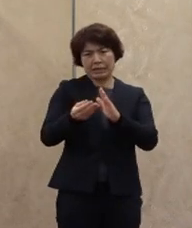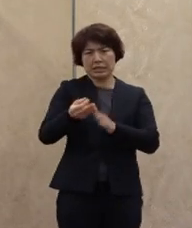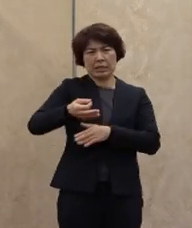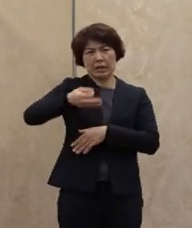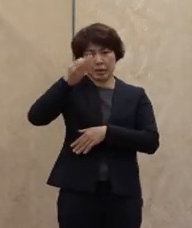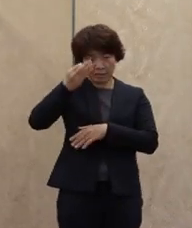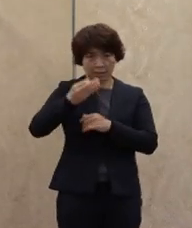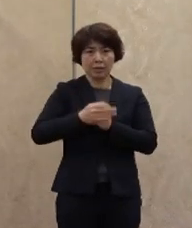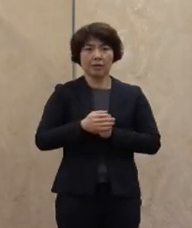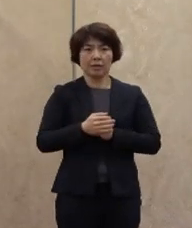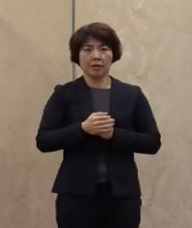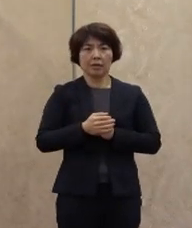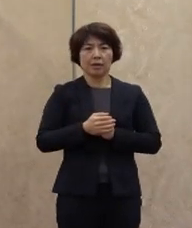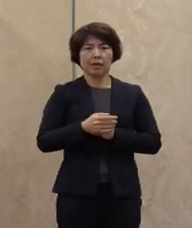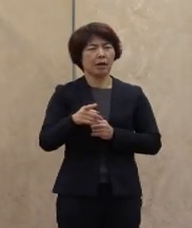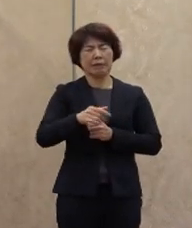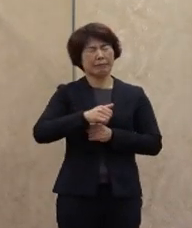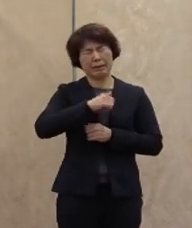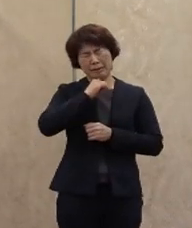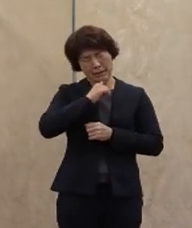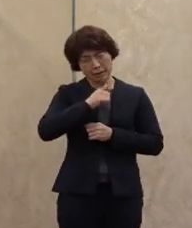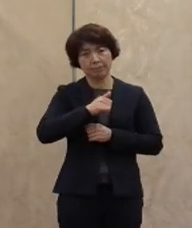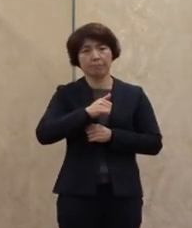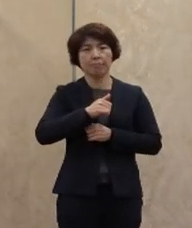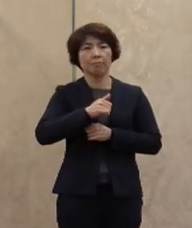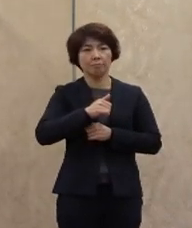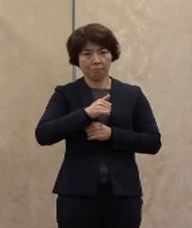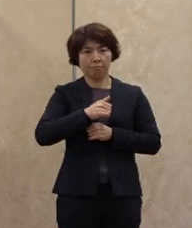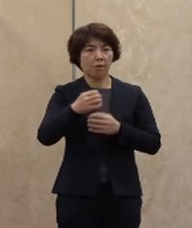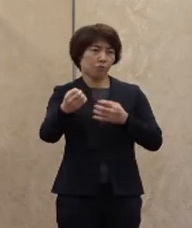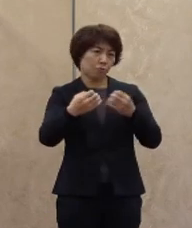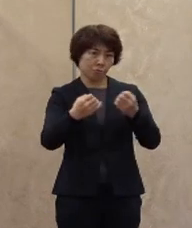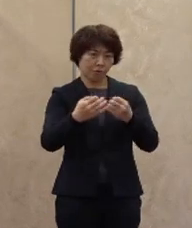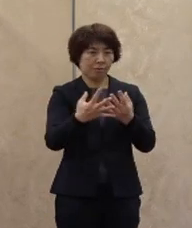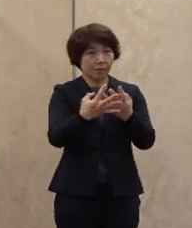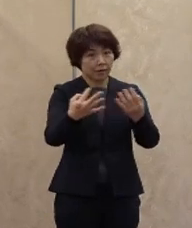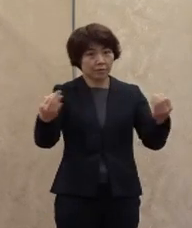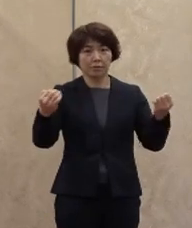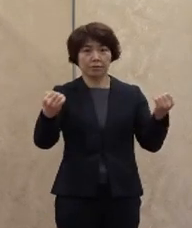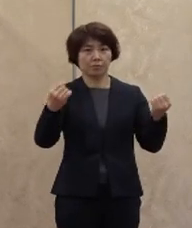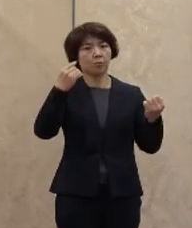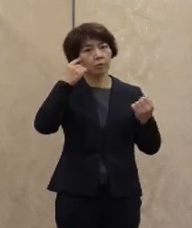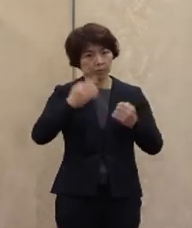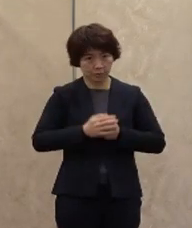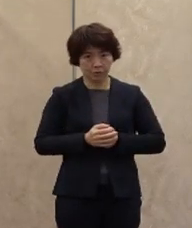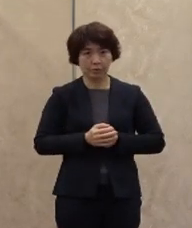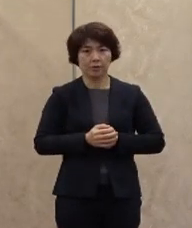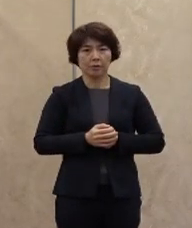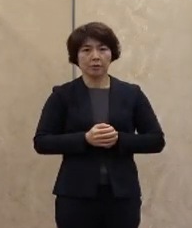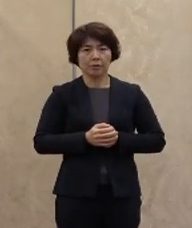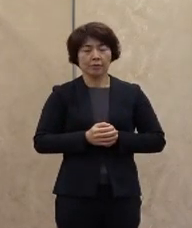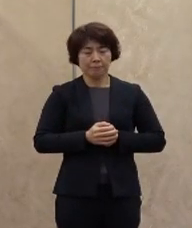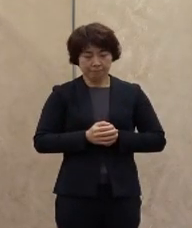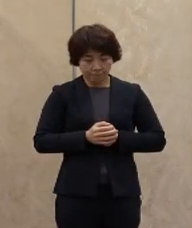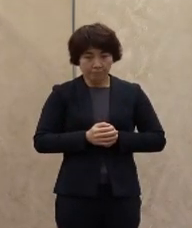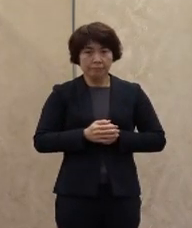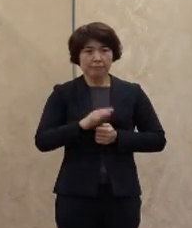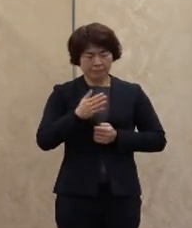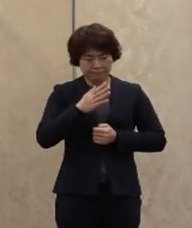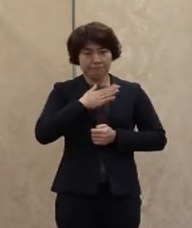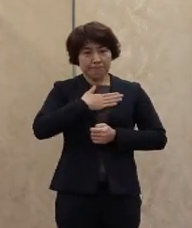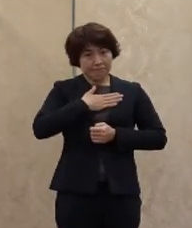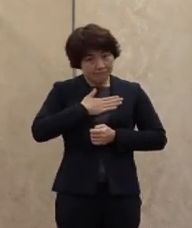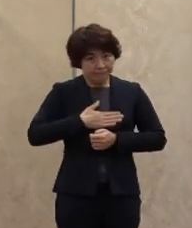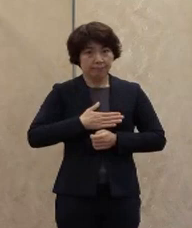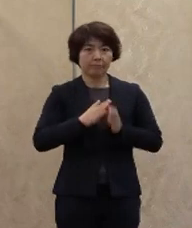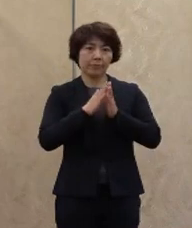エリアもそんなんじゃ足りないよとおっしゃる事業者の方たくさんいらっしゃると思いますが、ここはなんとかこのご理解をい